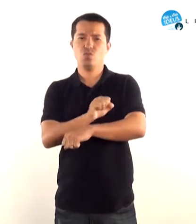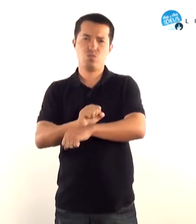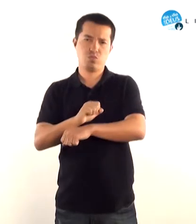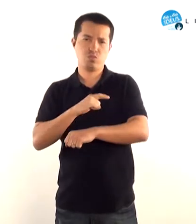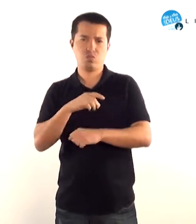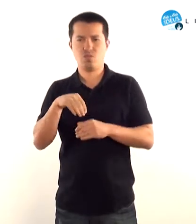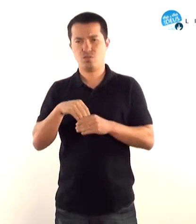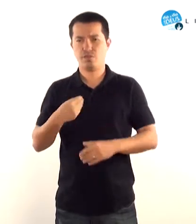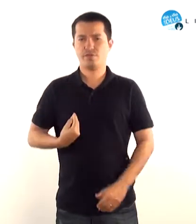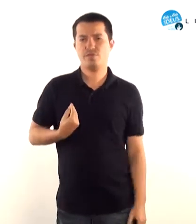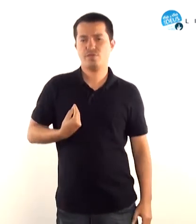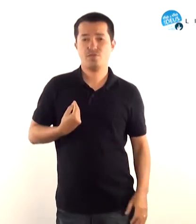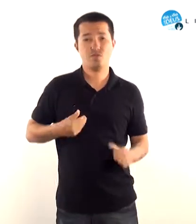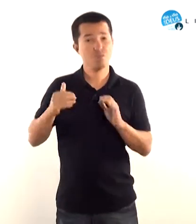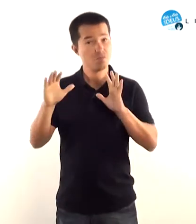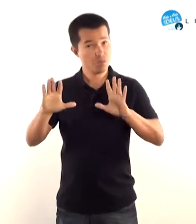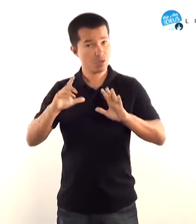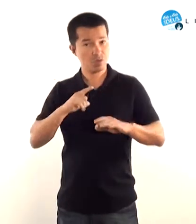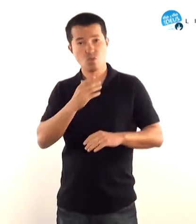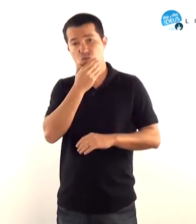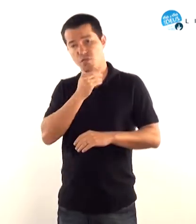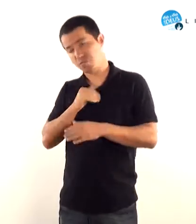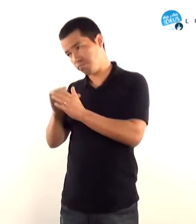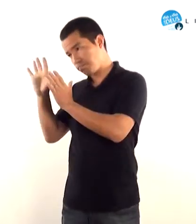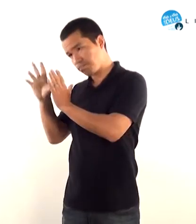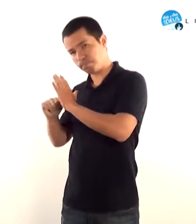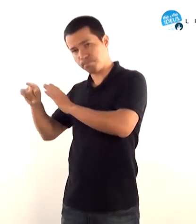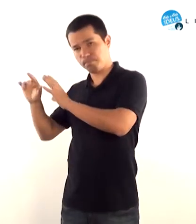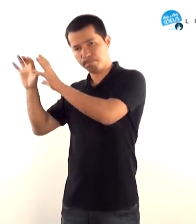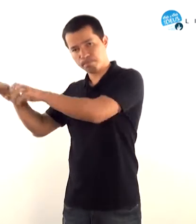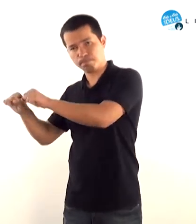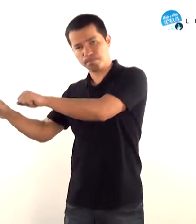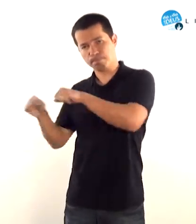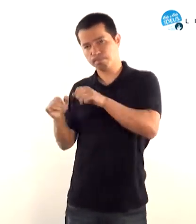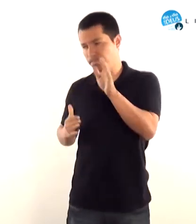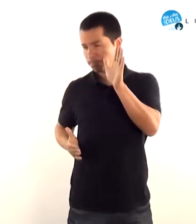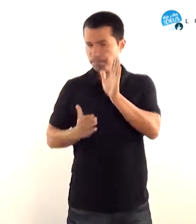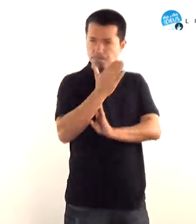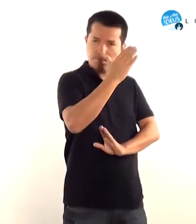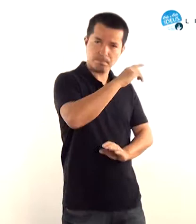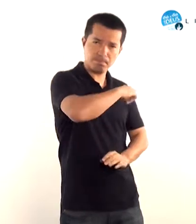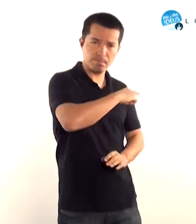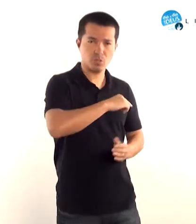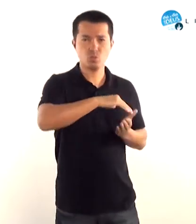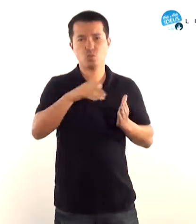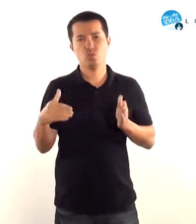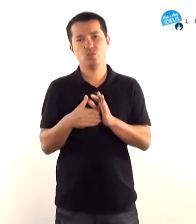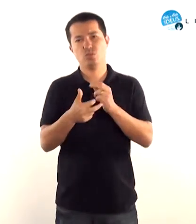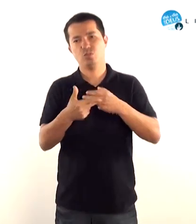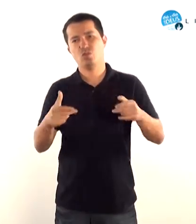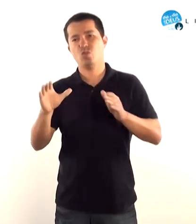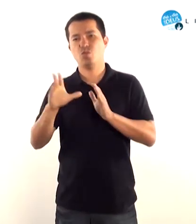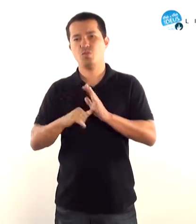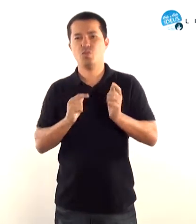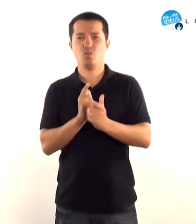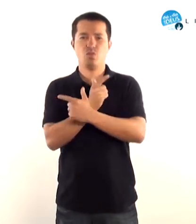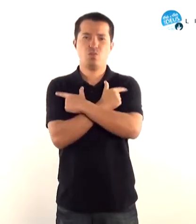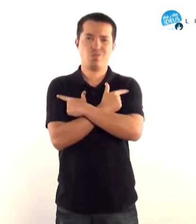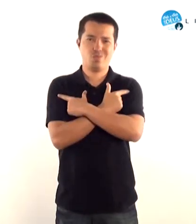também tudo que era dele. Mas um homem escapou e foi contar tudo a Abraão. E o hebreu, que